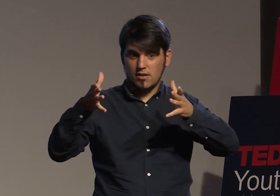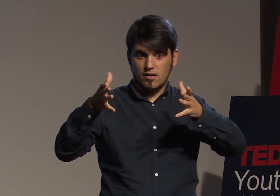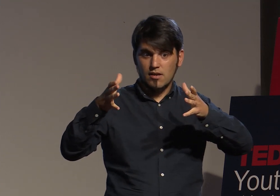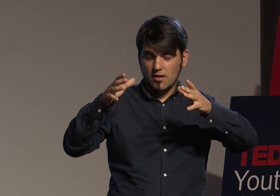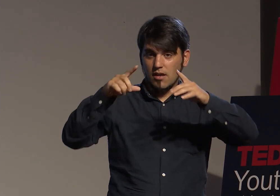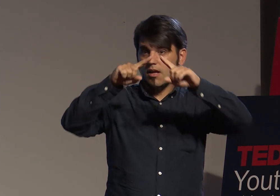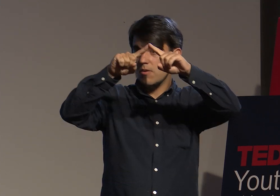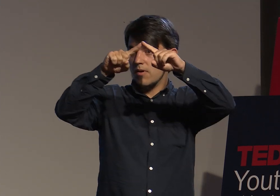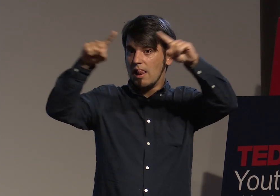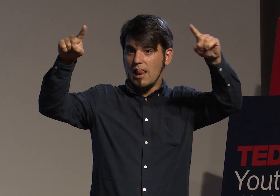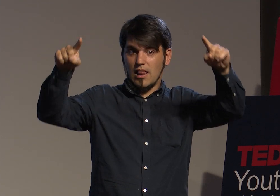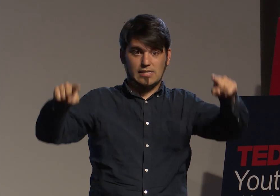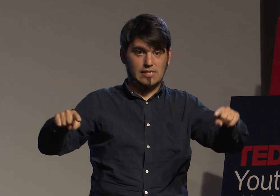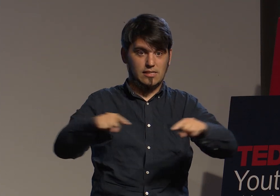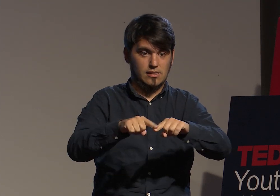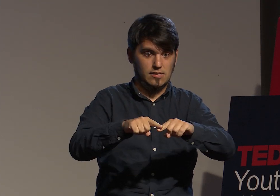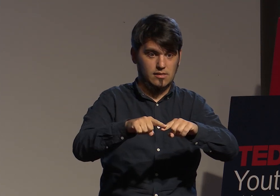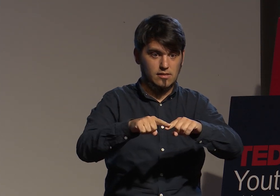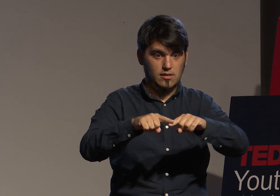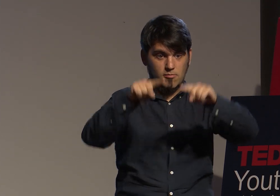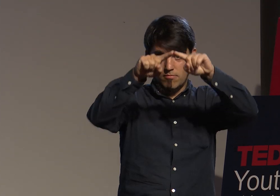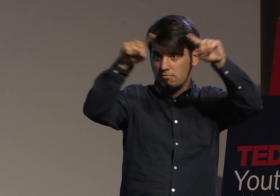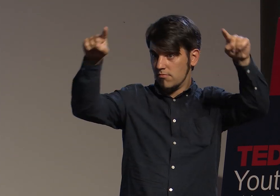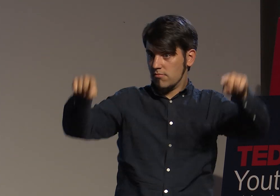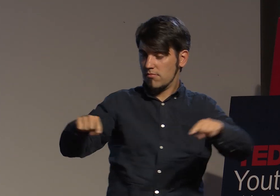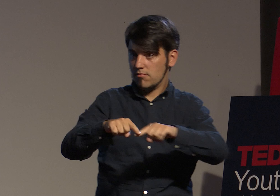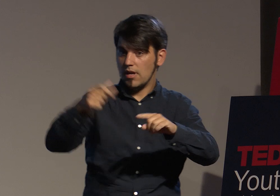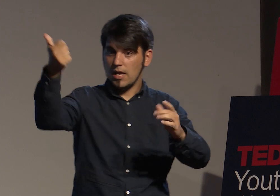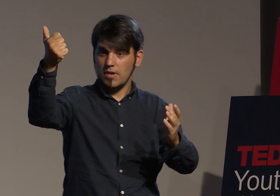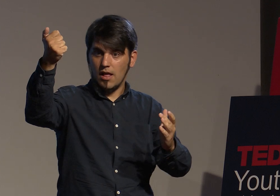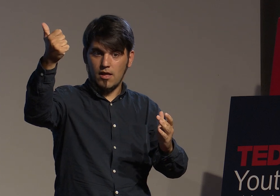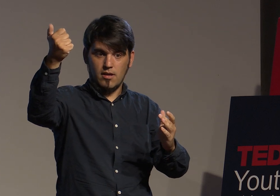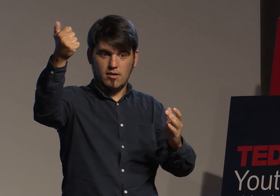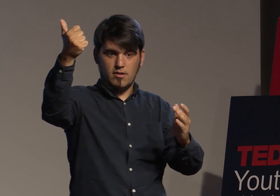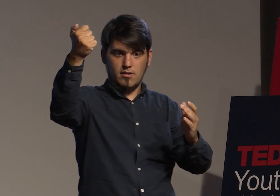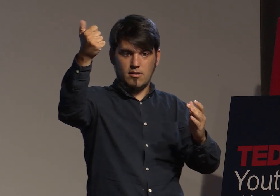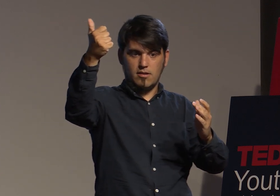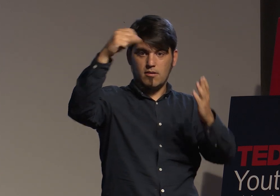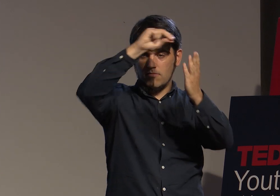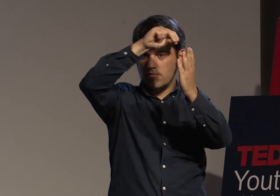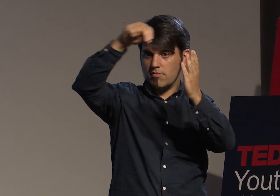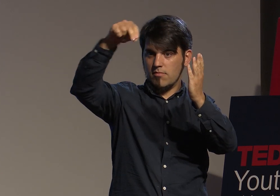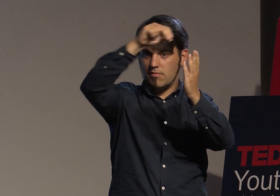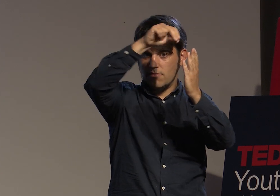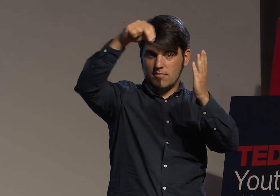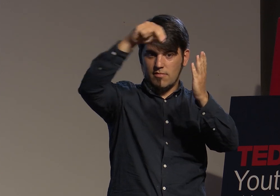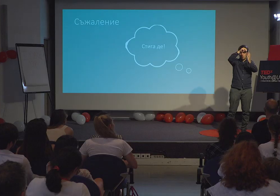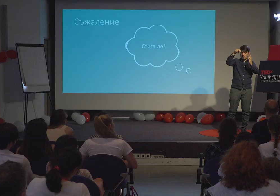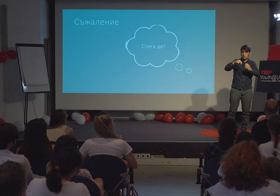чрез жестов език, показвам лист. Ето, виждате, показвам лист. И химикал.